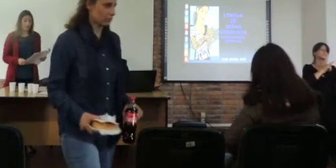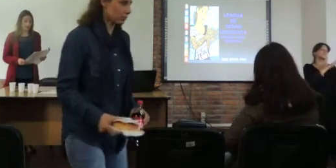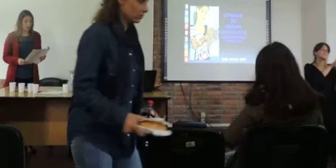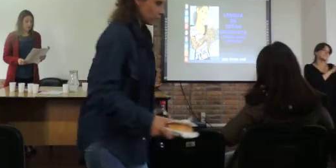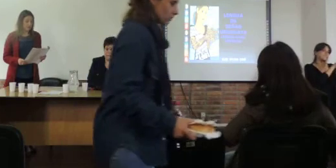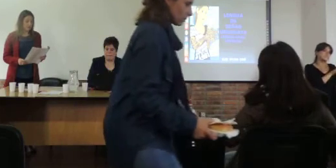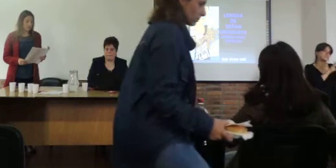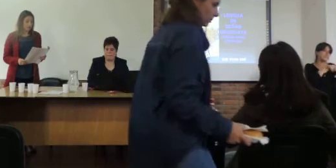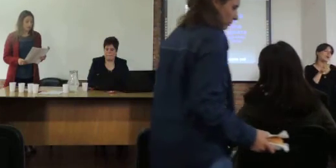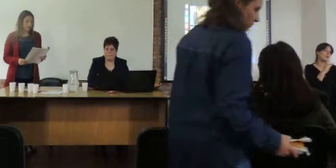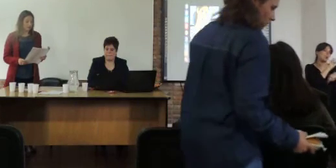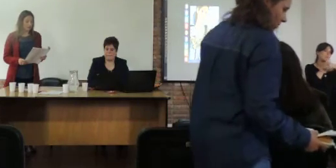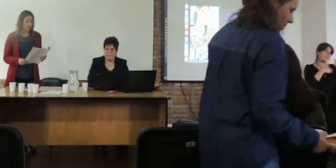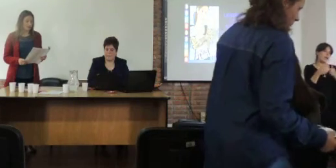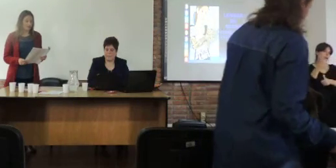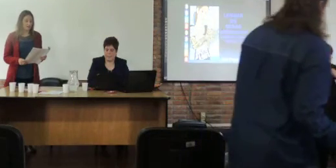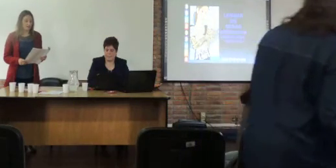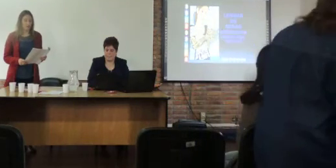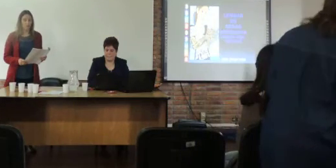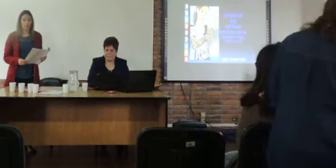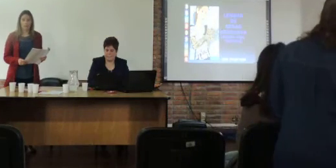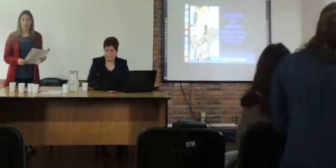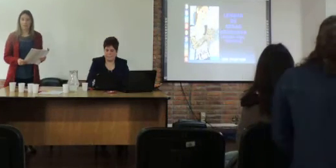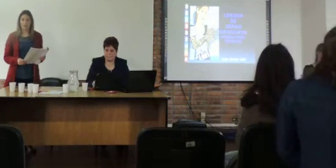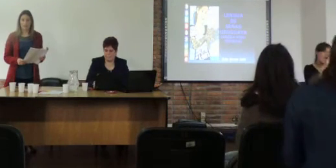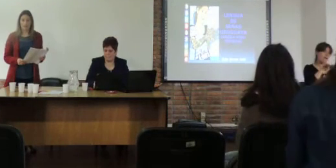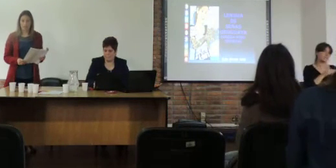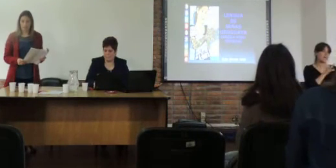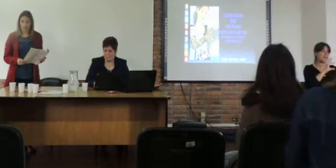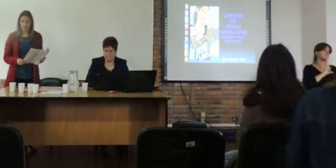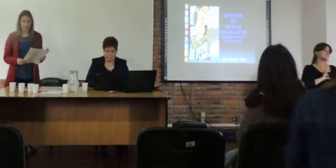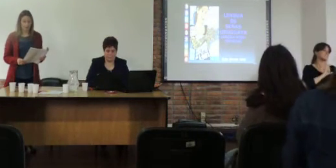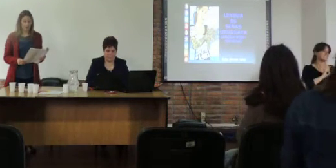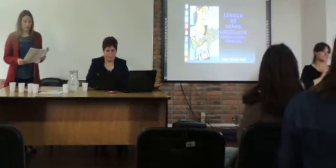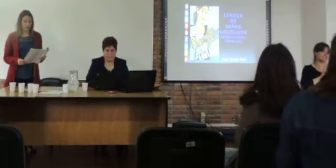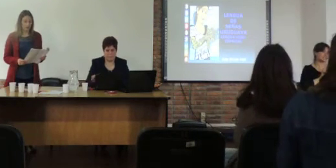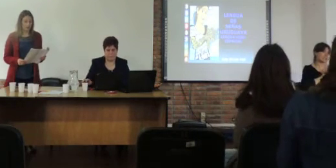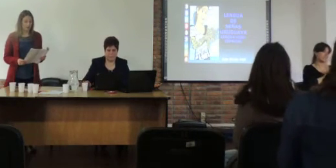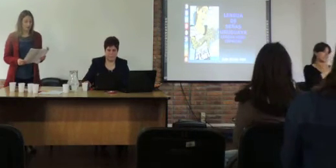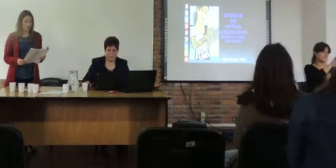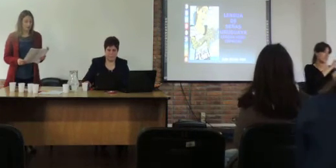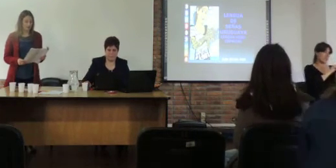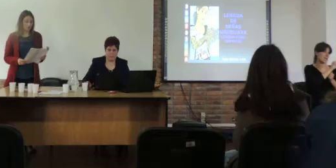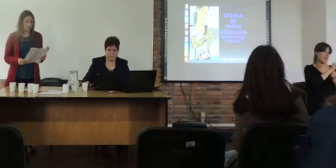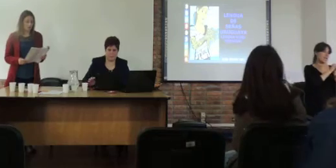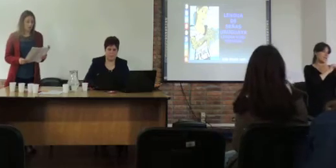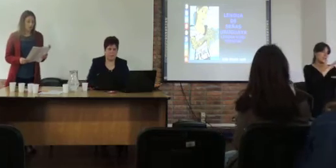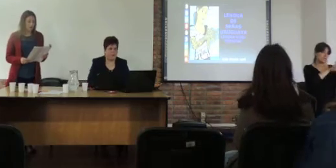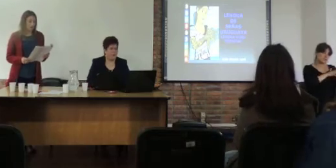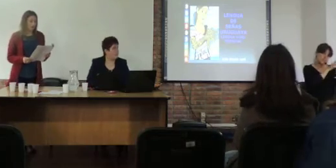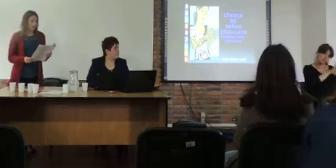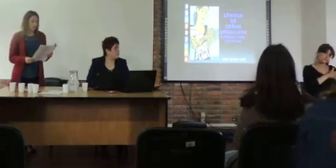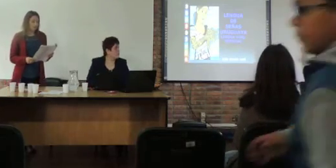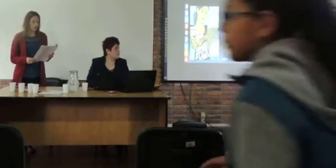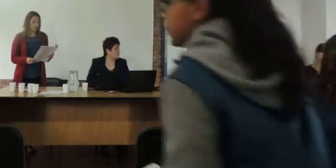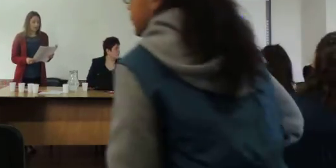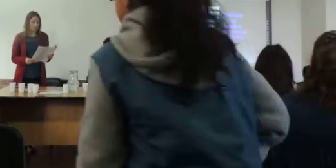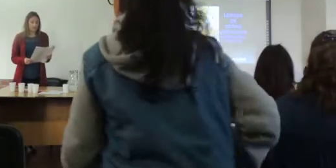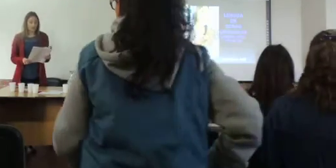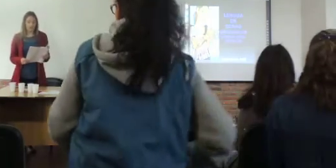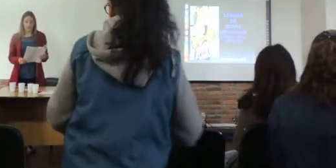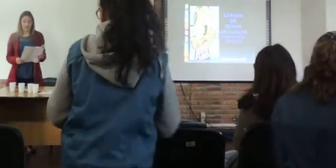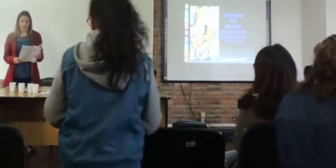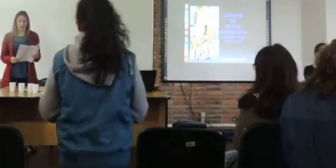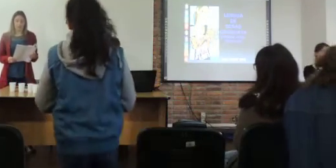Siré. Silvia es intérprete de lengua de signos uruguaya, egresada de CINDE en el año 1992. Estudiante